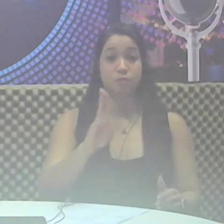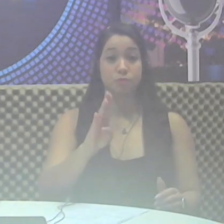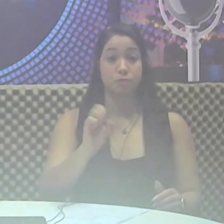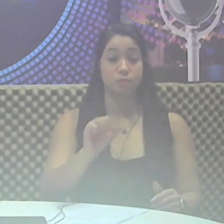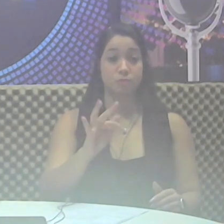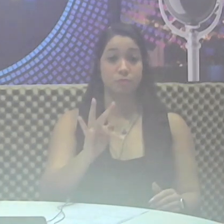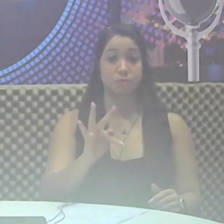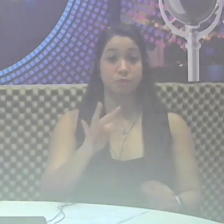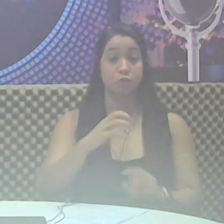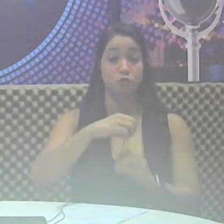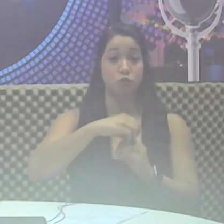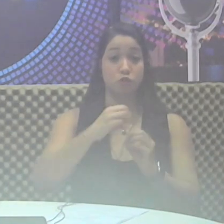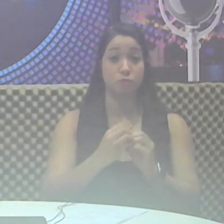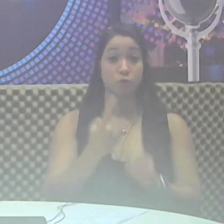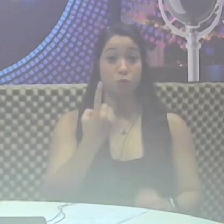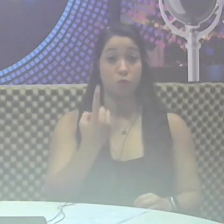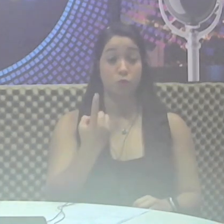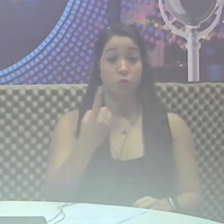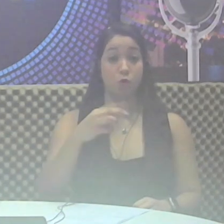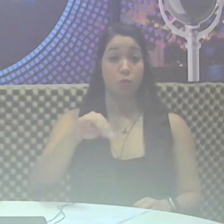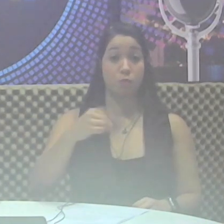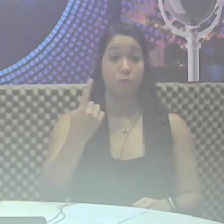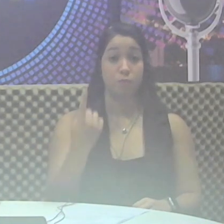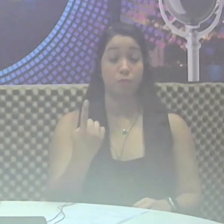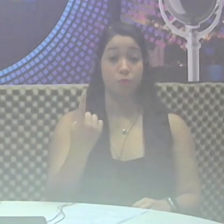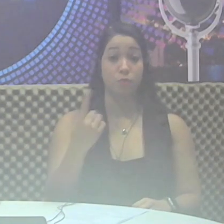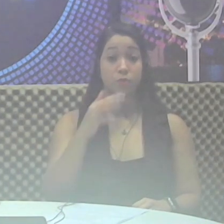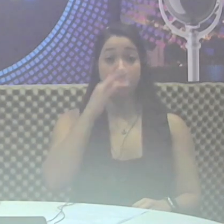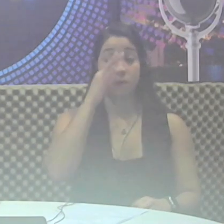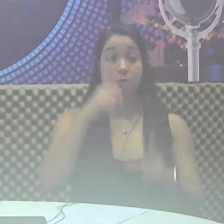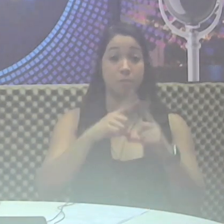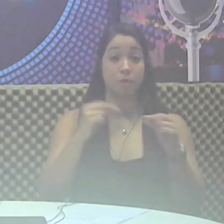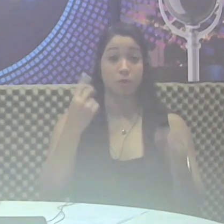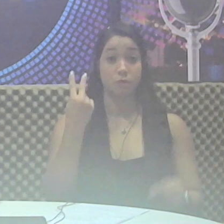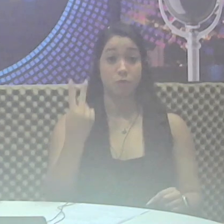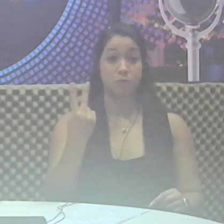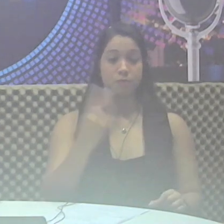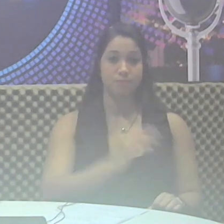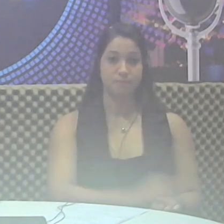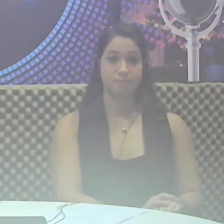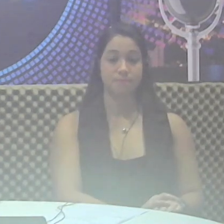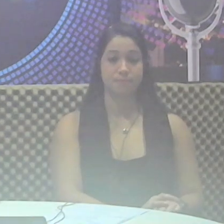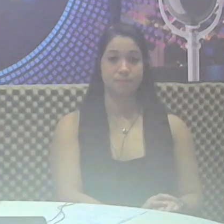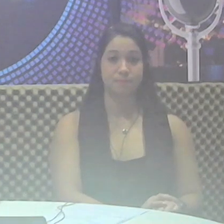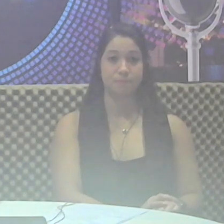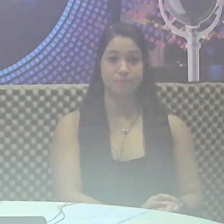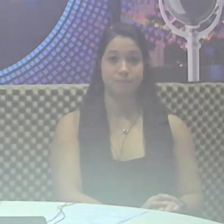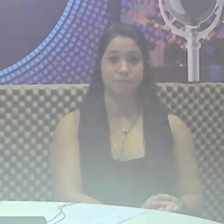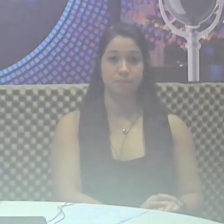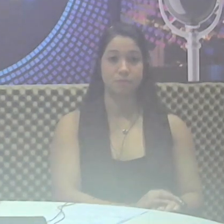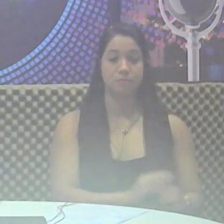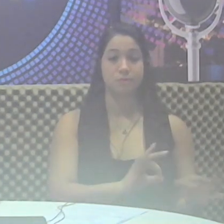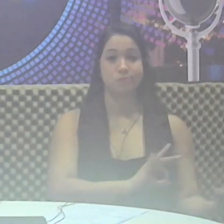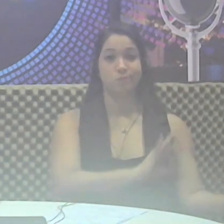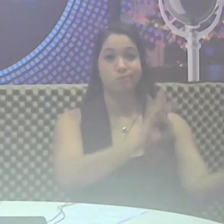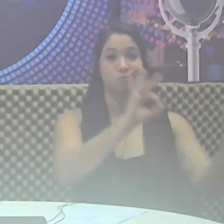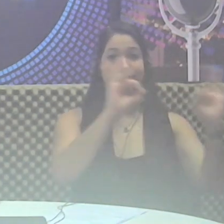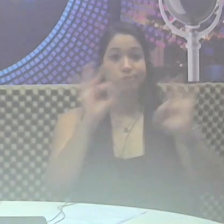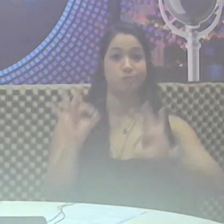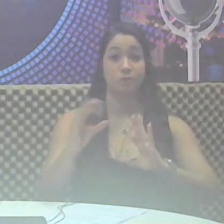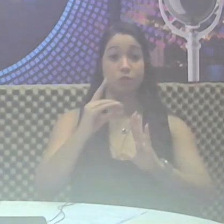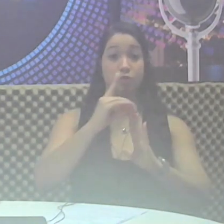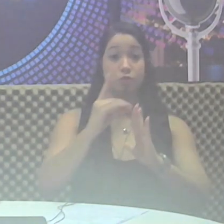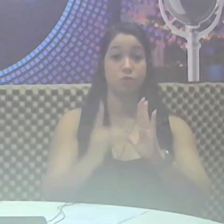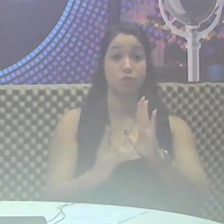UBSFs Shopping Park 1, Morumbi 1, Jardim Brasília 2. Paralelo a isso, por diretriz